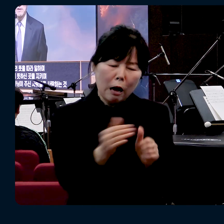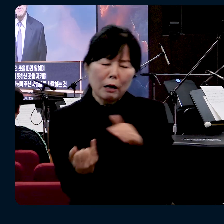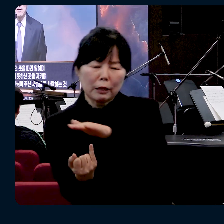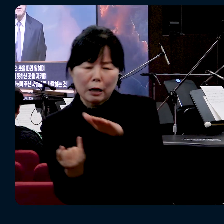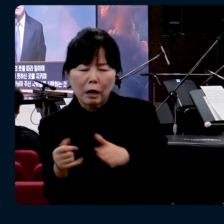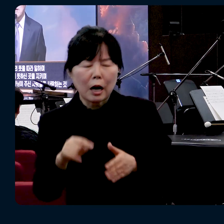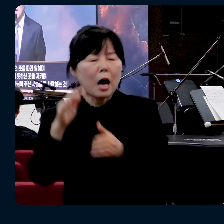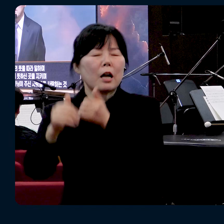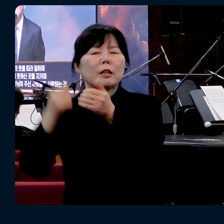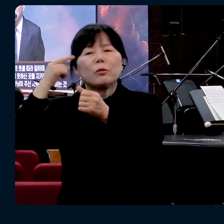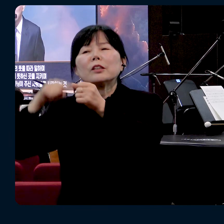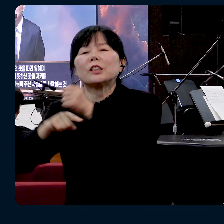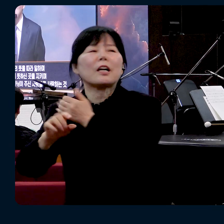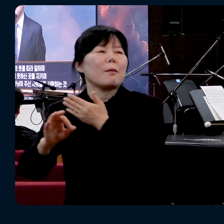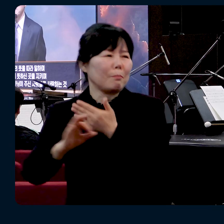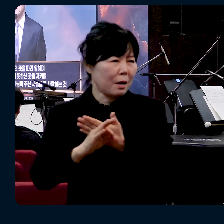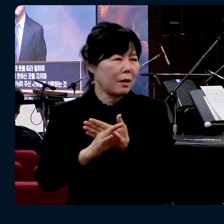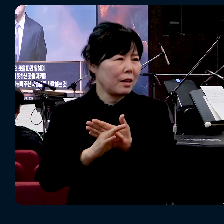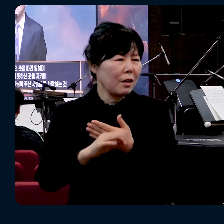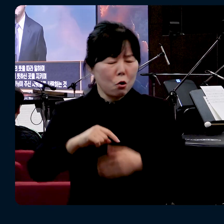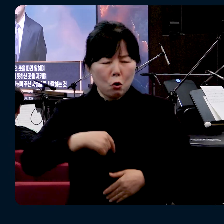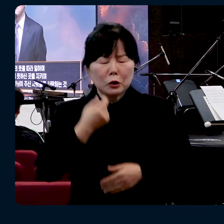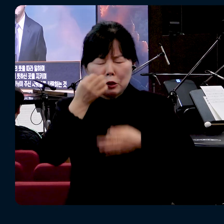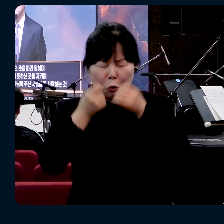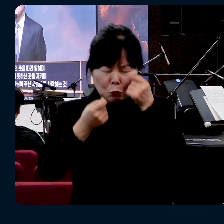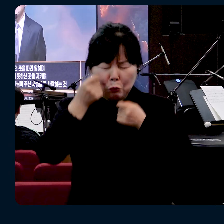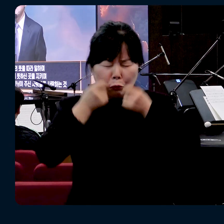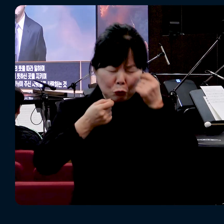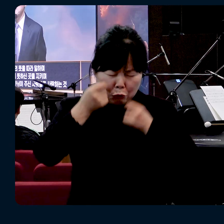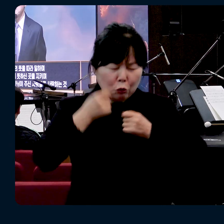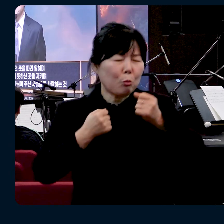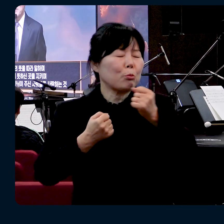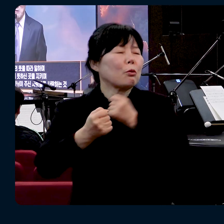혼자 눈물을 흘리면서도 끝까지 사랑하는 것,